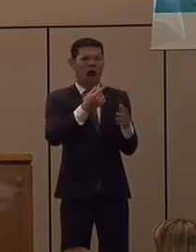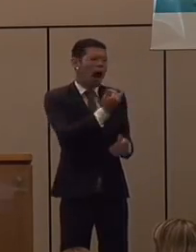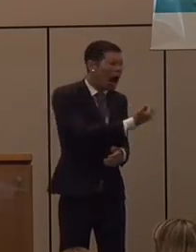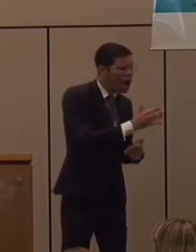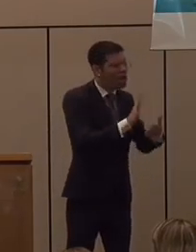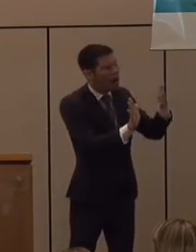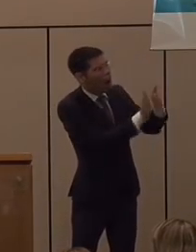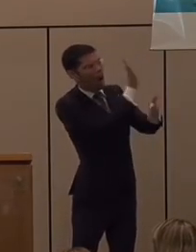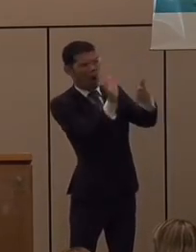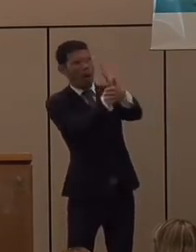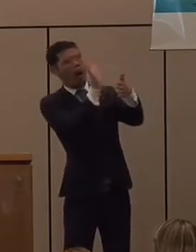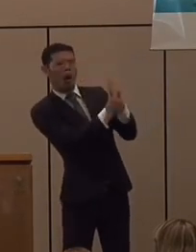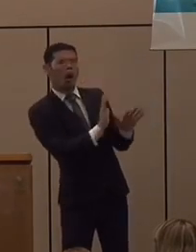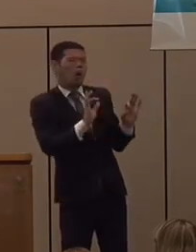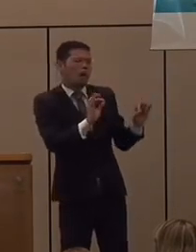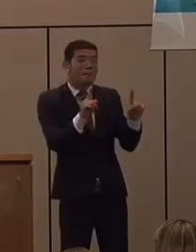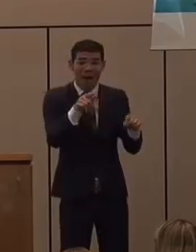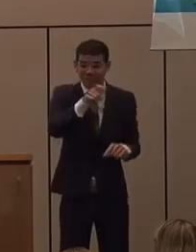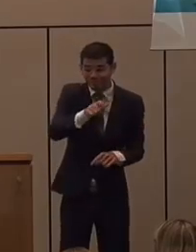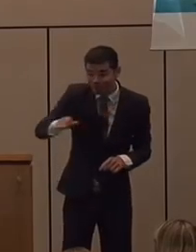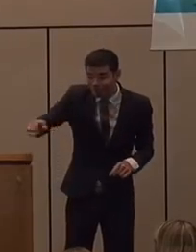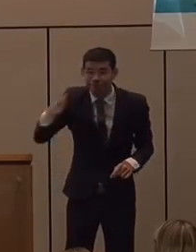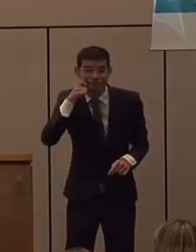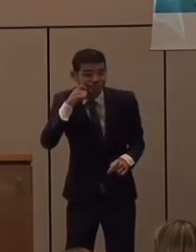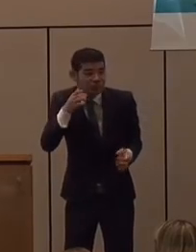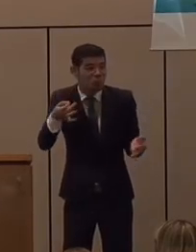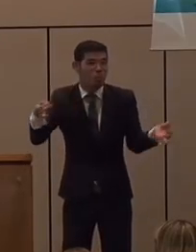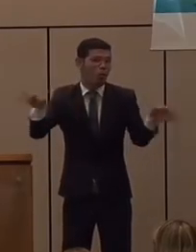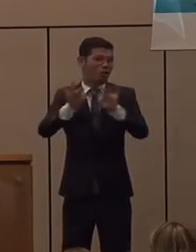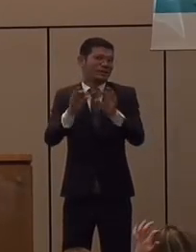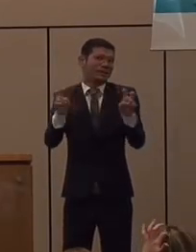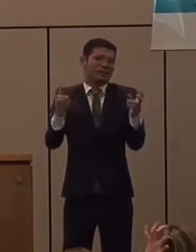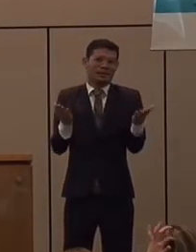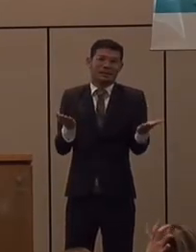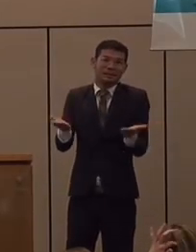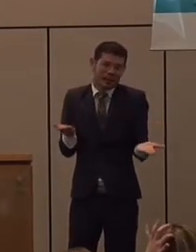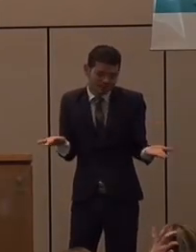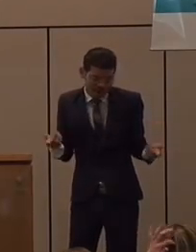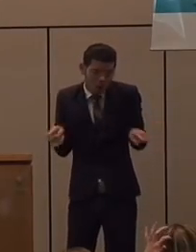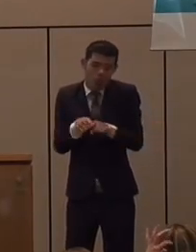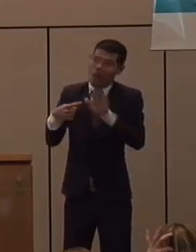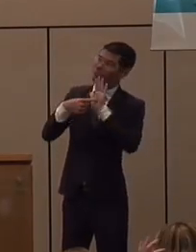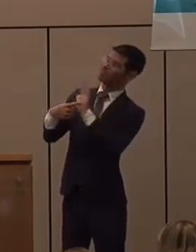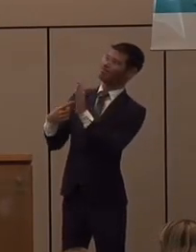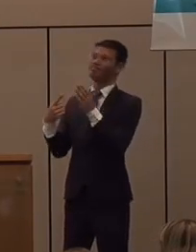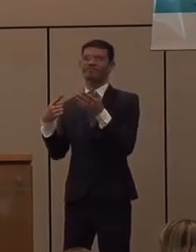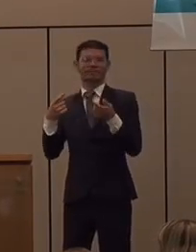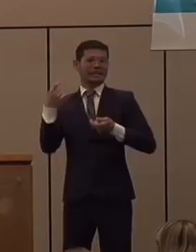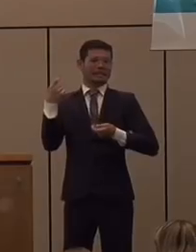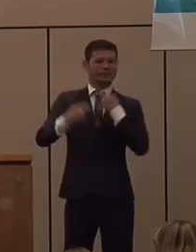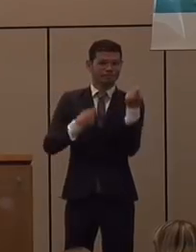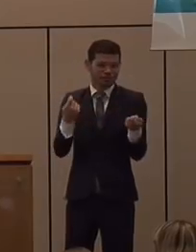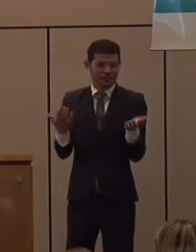el capital humano es esencial para la industria porque esto es de servicios además esta es una manera de exportar servicios también esto es como creo que la cuarta